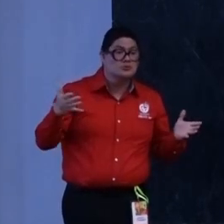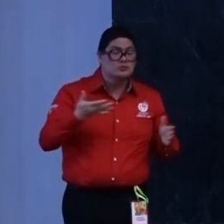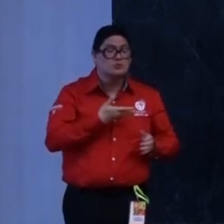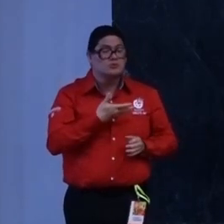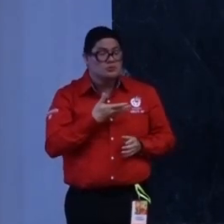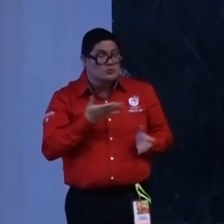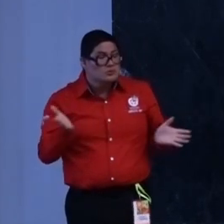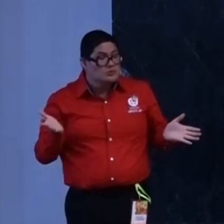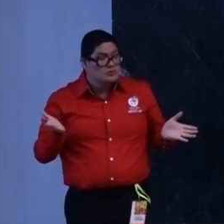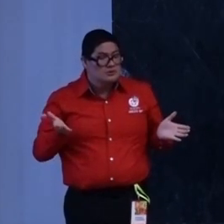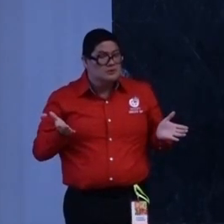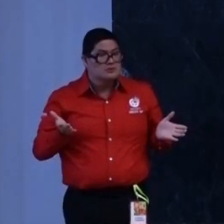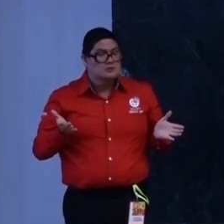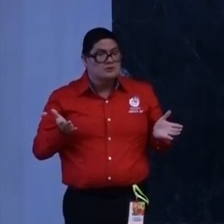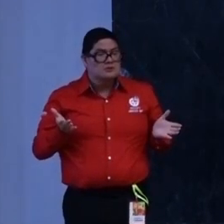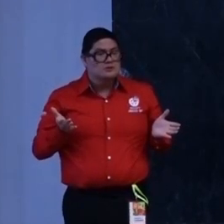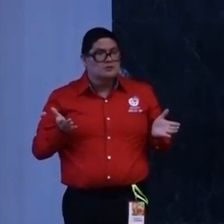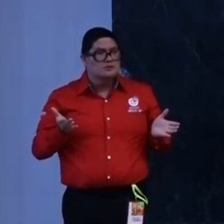tienes a...